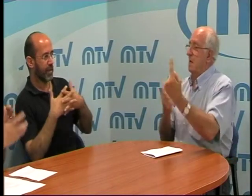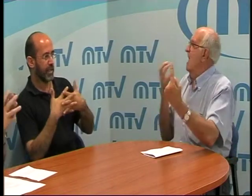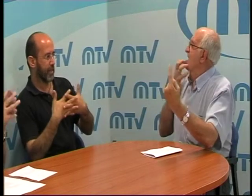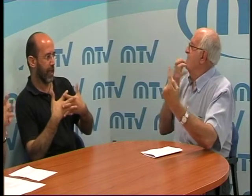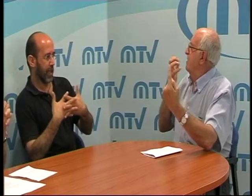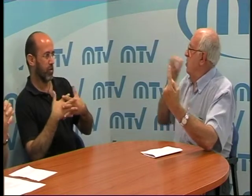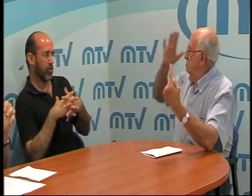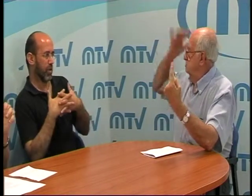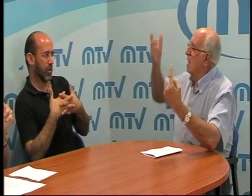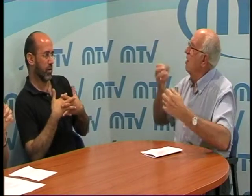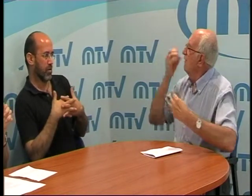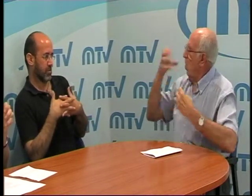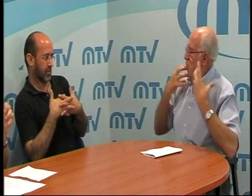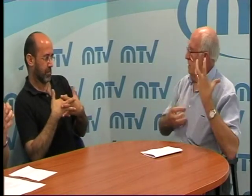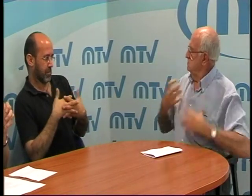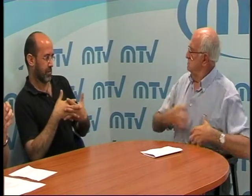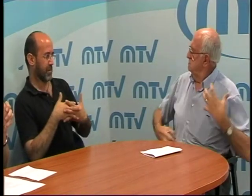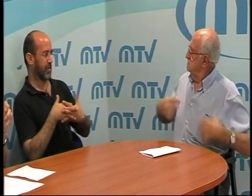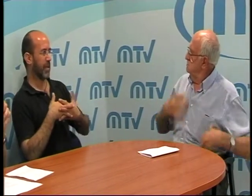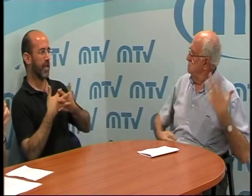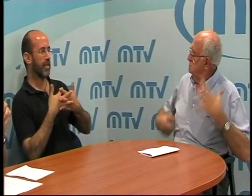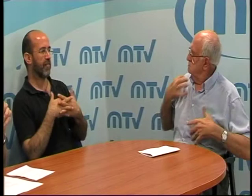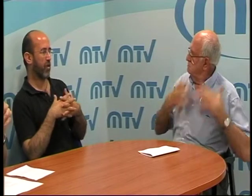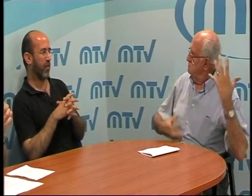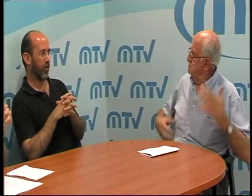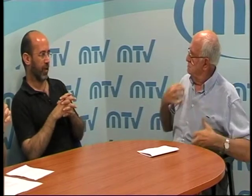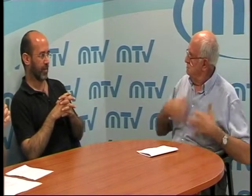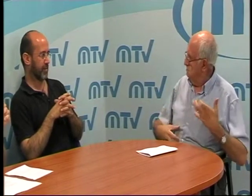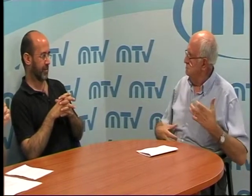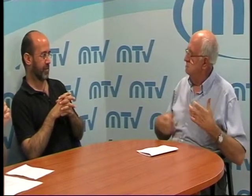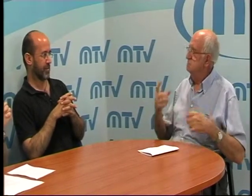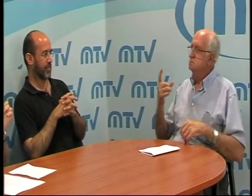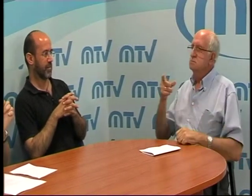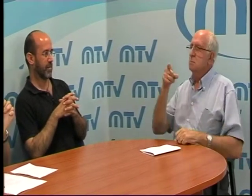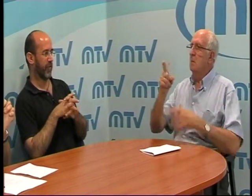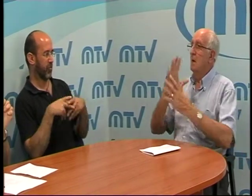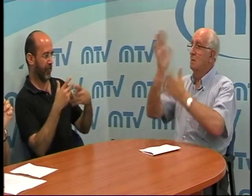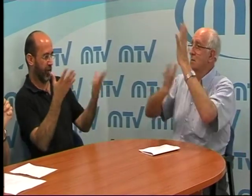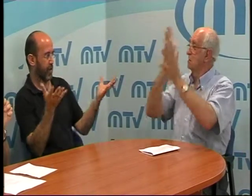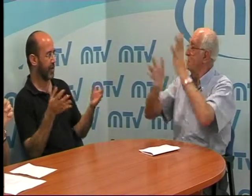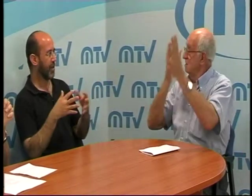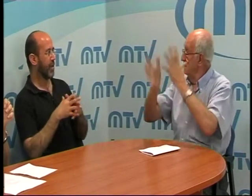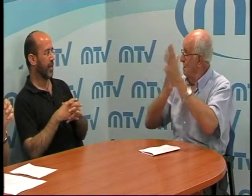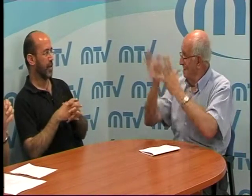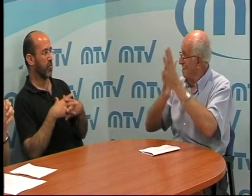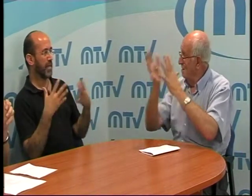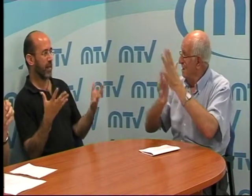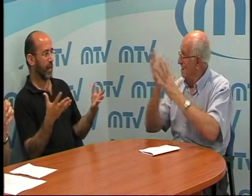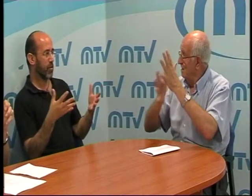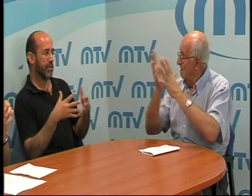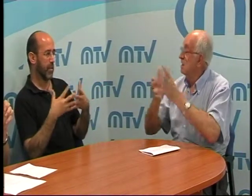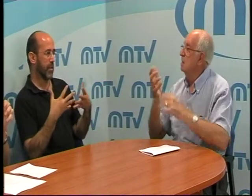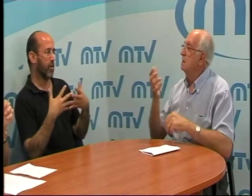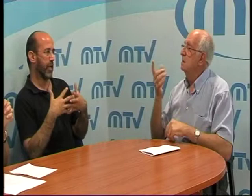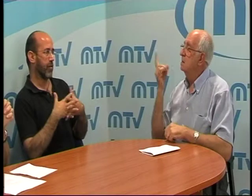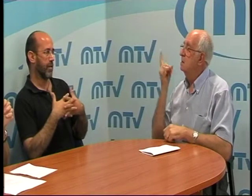Y está el intérprete trabajando en un congreso, ¿no? Imagínate que fuera de flores, de flores, y estuviera